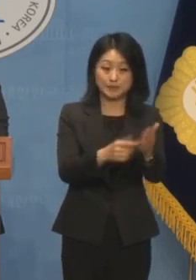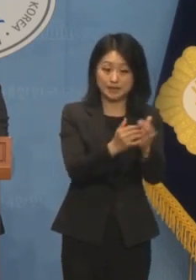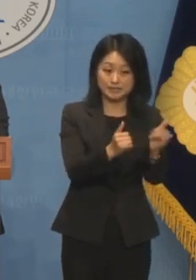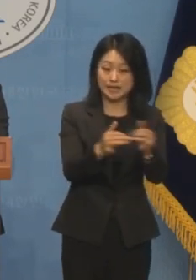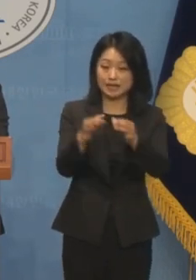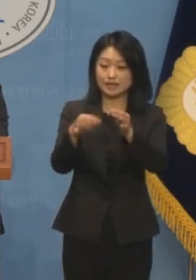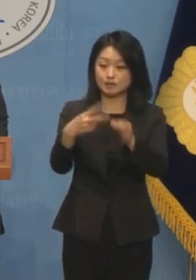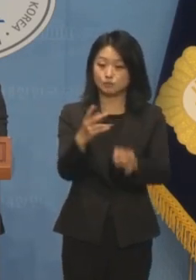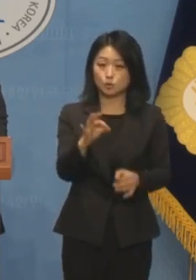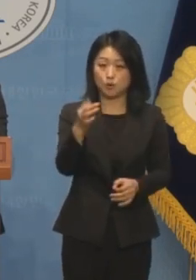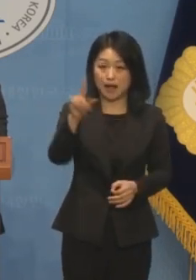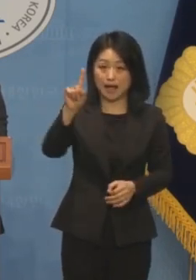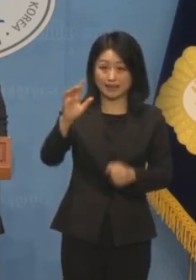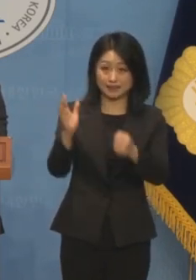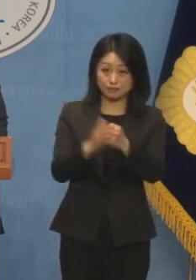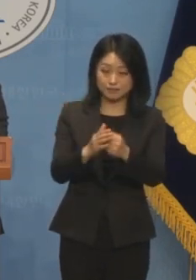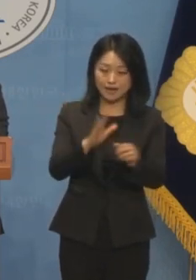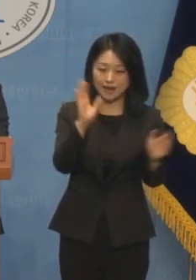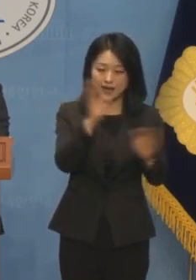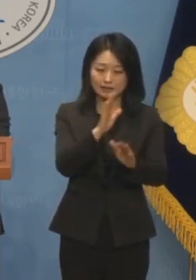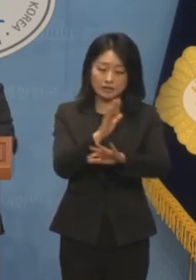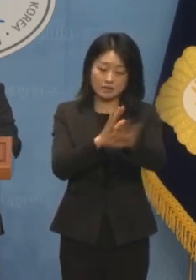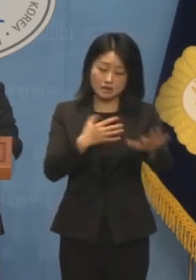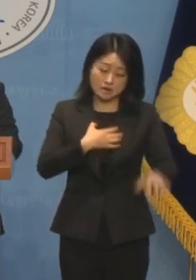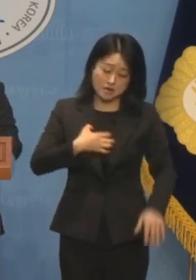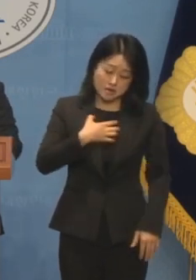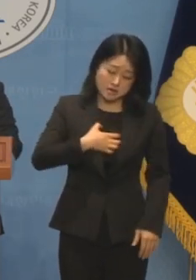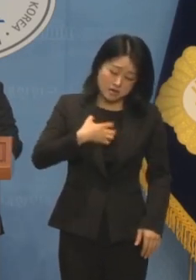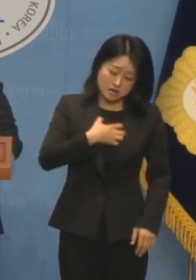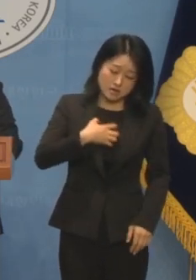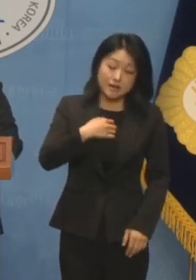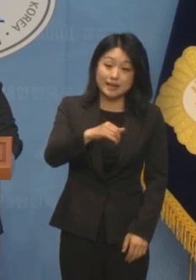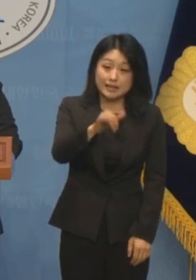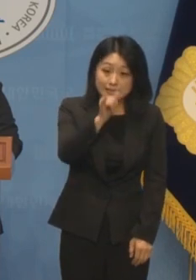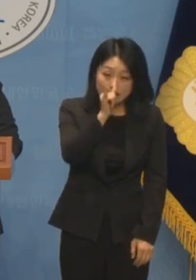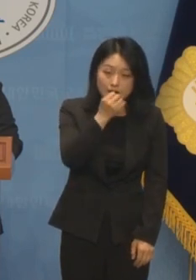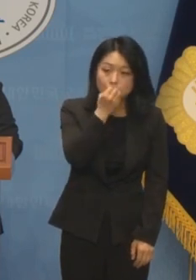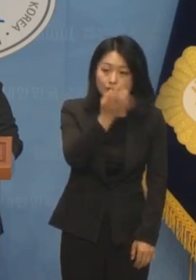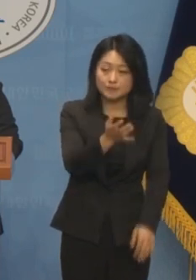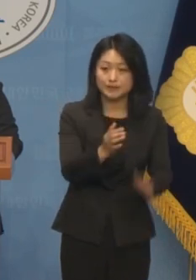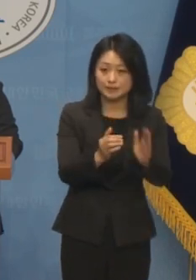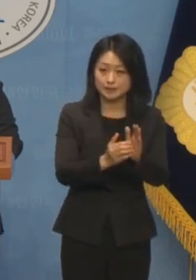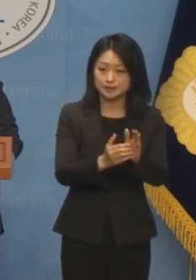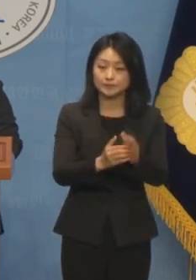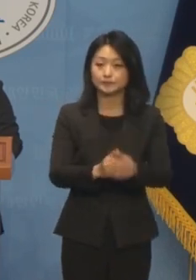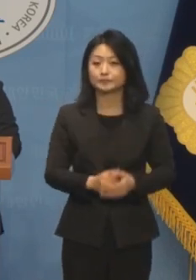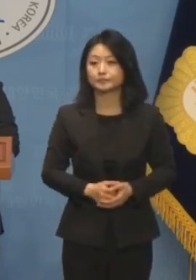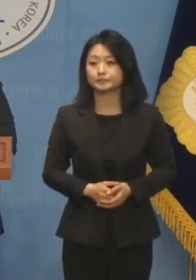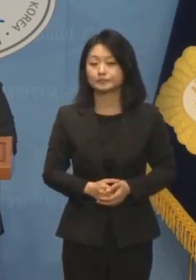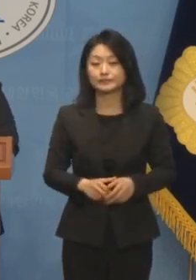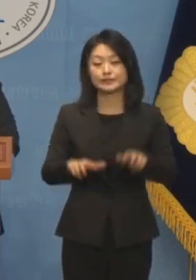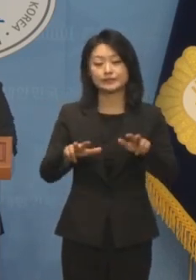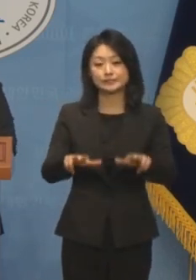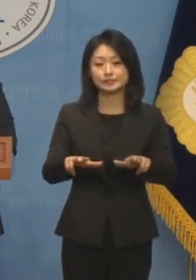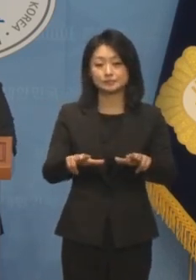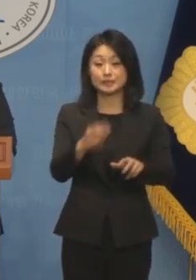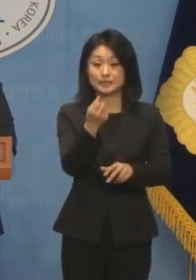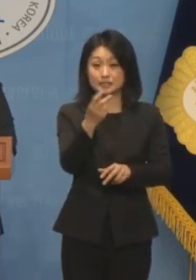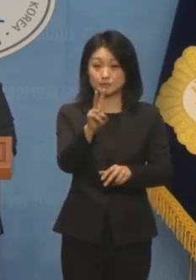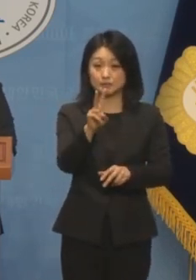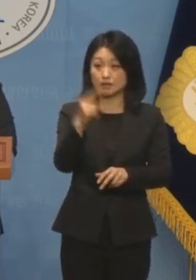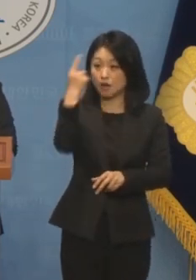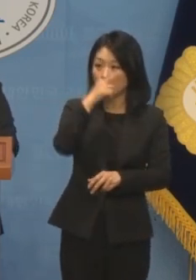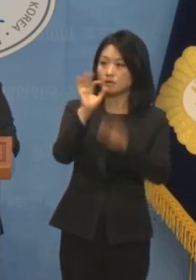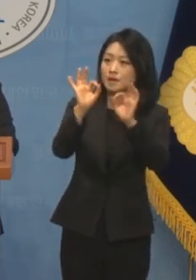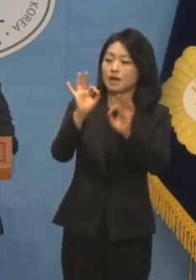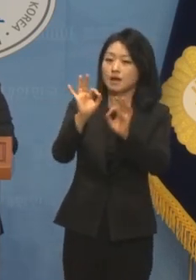김동아 당선인 때문에 학창시절이 너무나 고통스러웠다고 이야기하고 있습니다. 지금도 TV에서 그